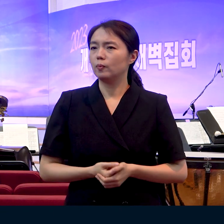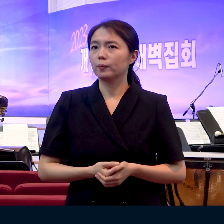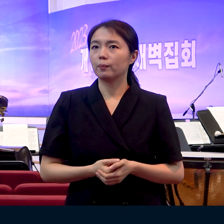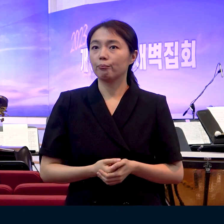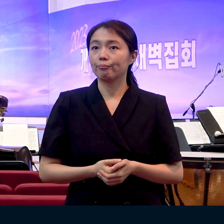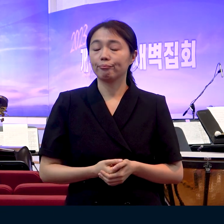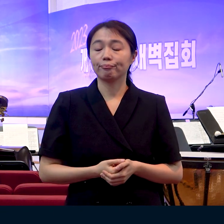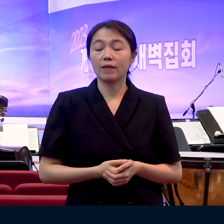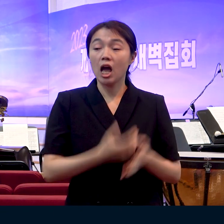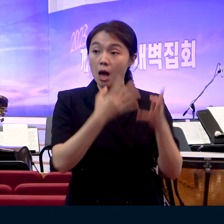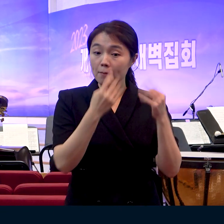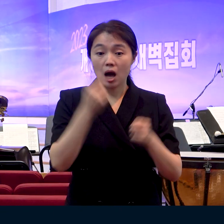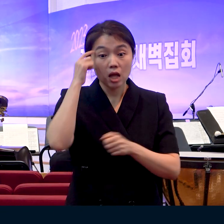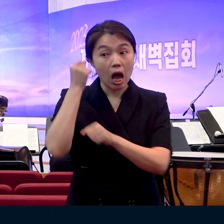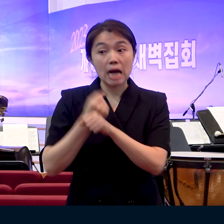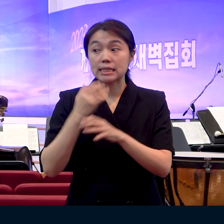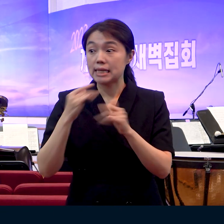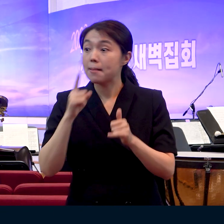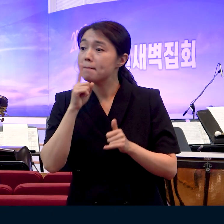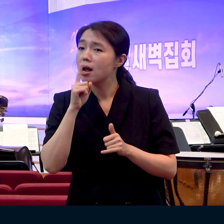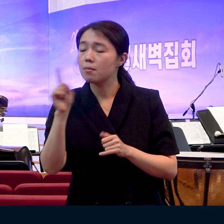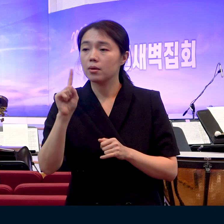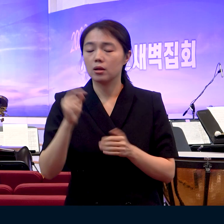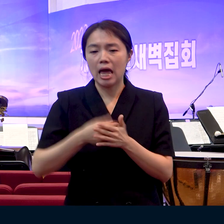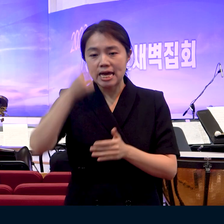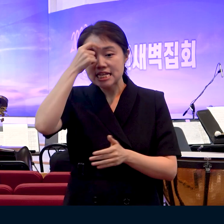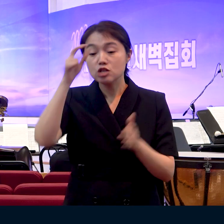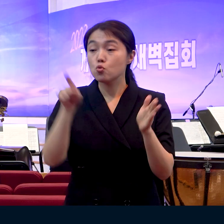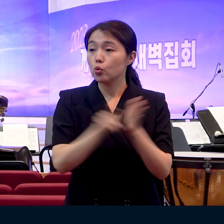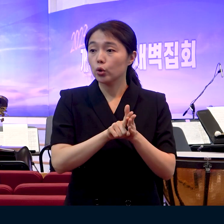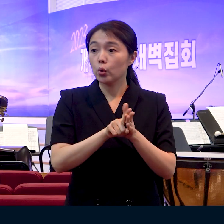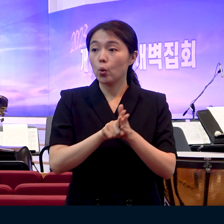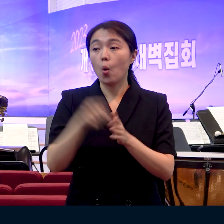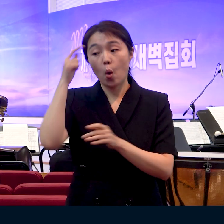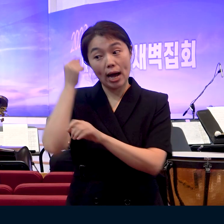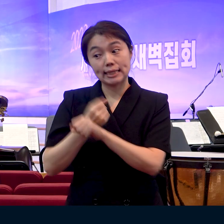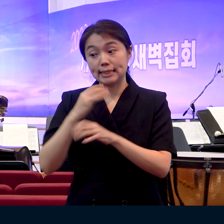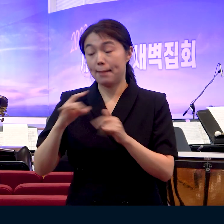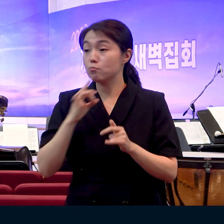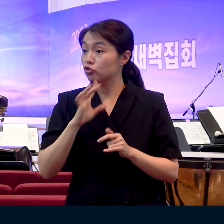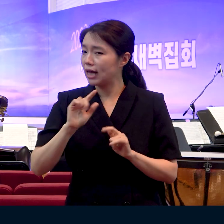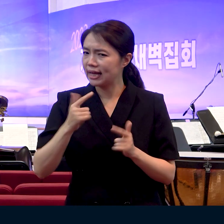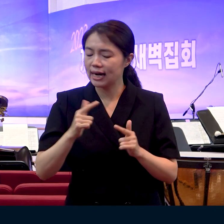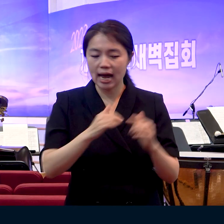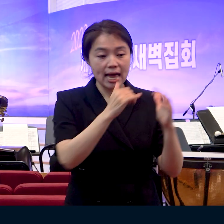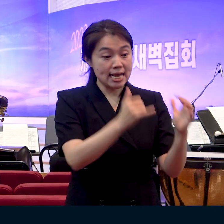수많은 학자들이 다 말합니다. 기독교 학자들만이 아니에요. 믿지 않는